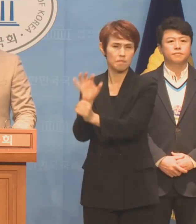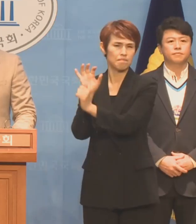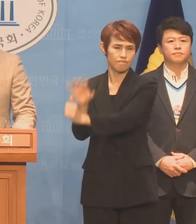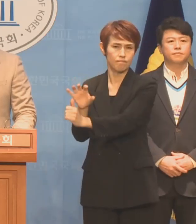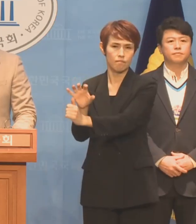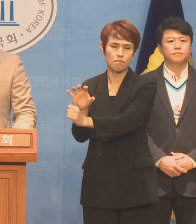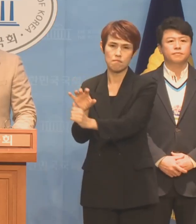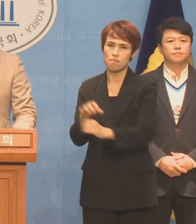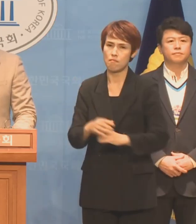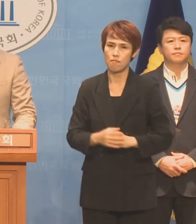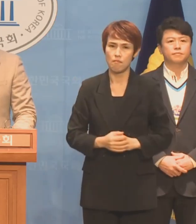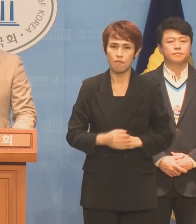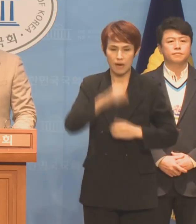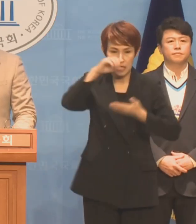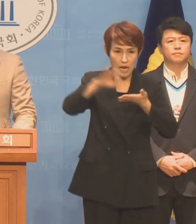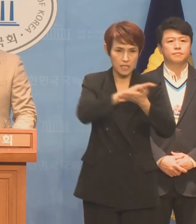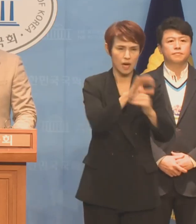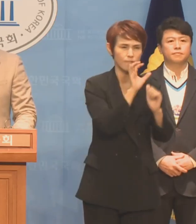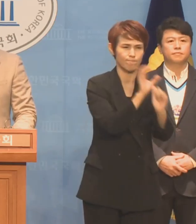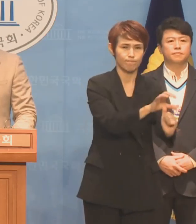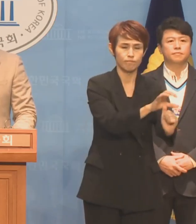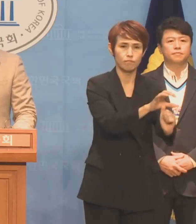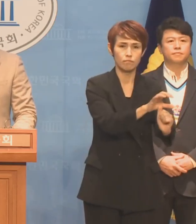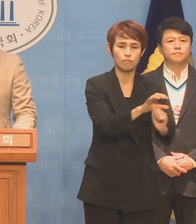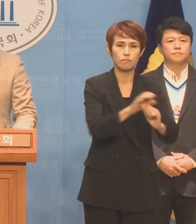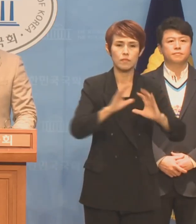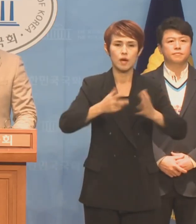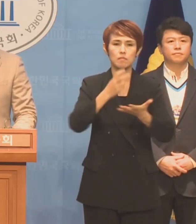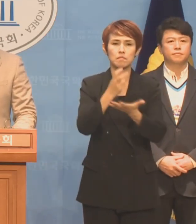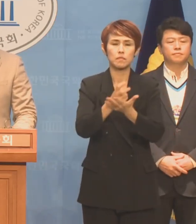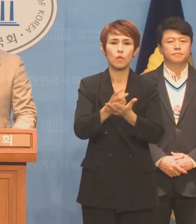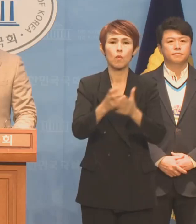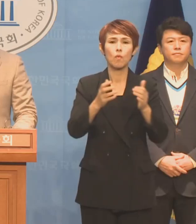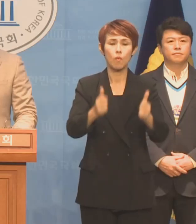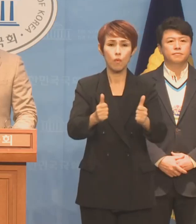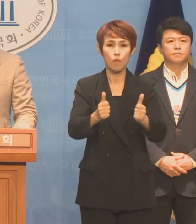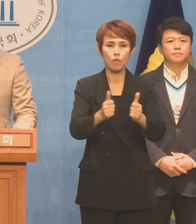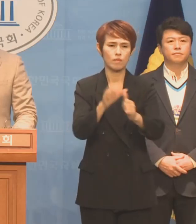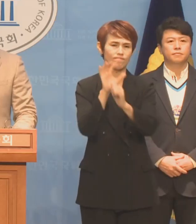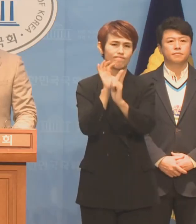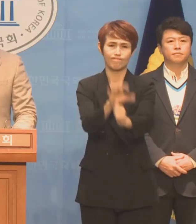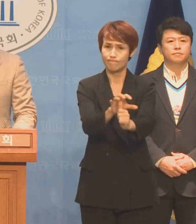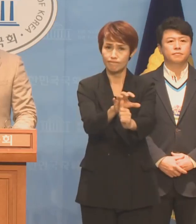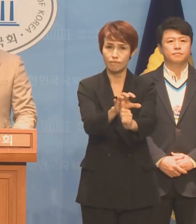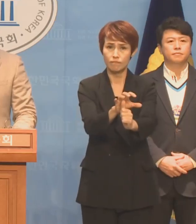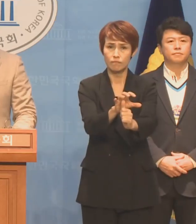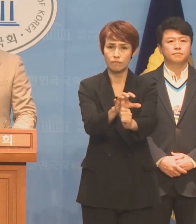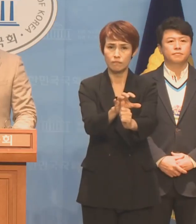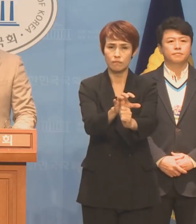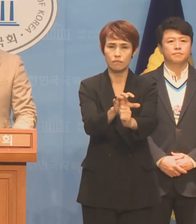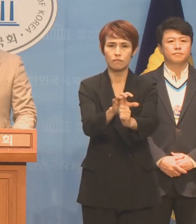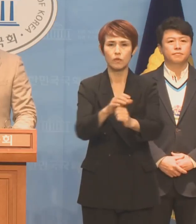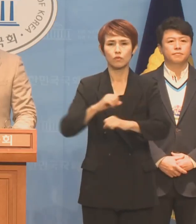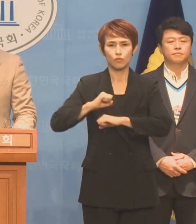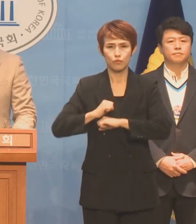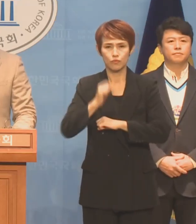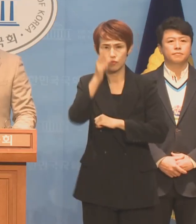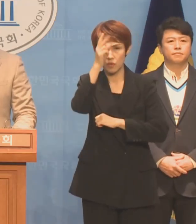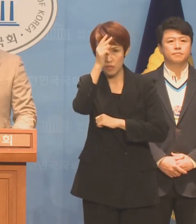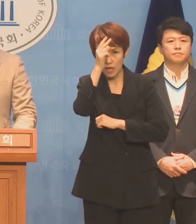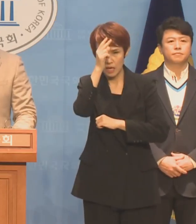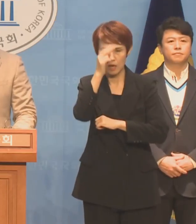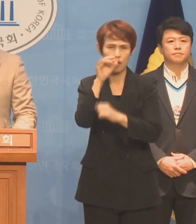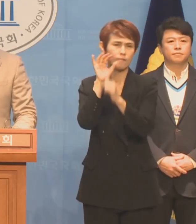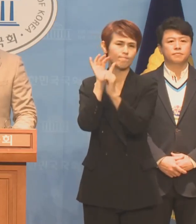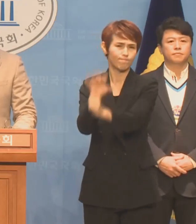마비시키고 예산을 마비시키고 헌법재판소의 기능을 마비시키고 군과 경찰의 일부